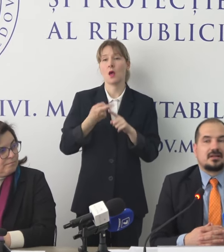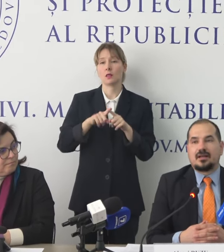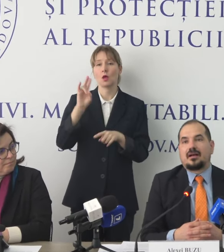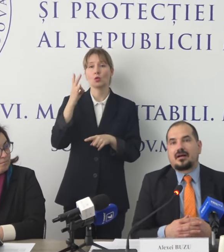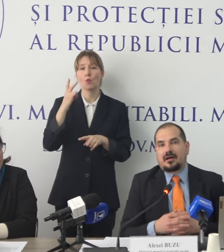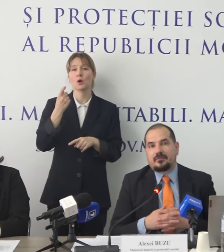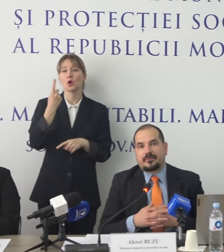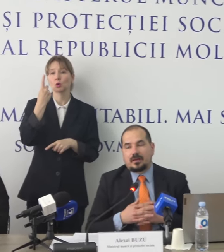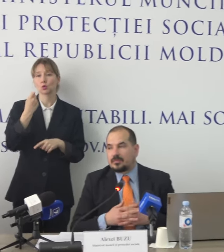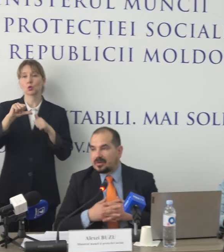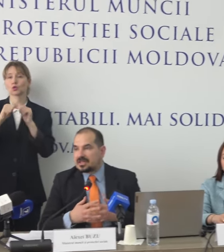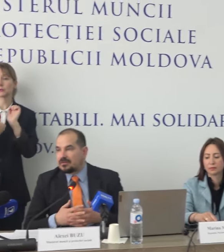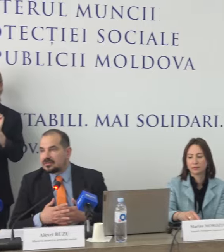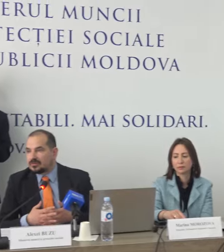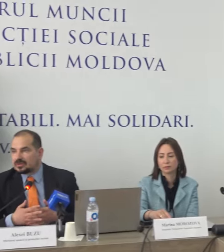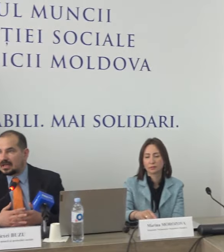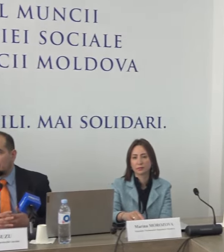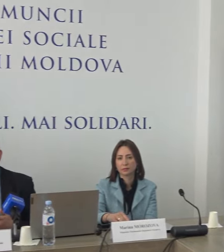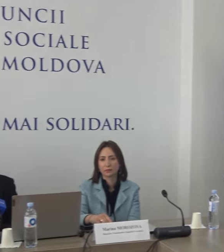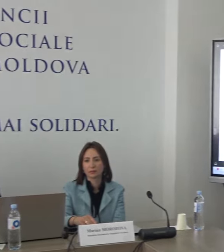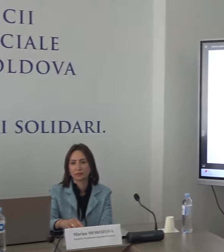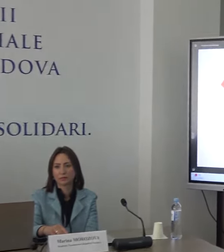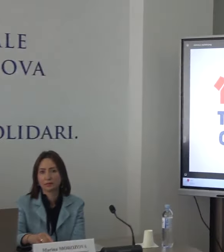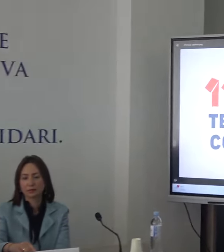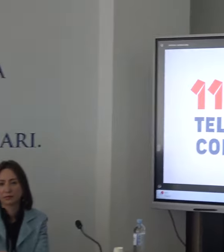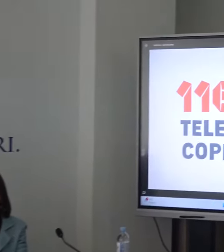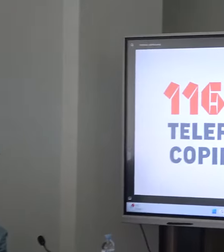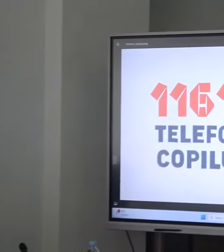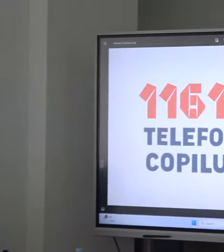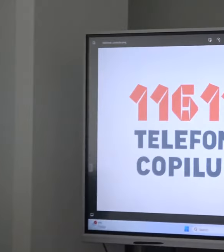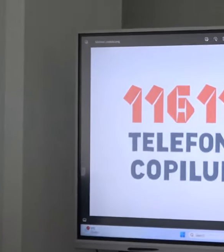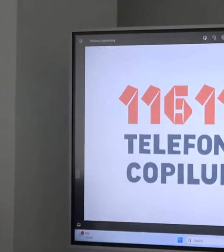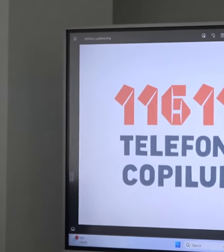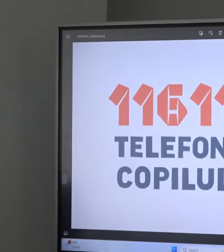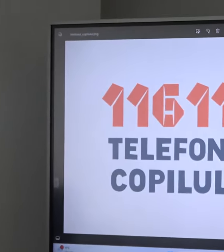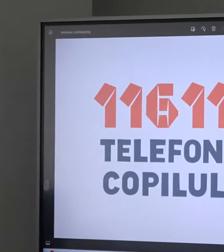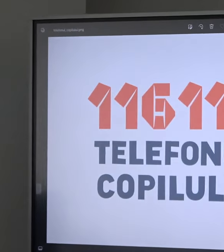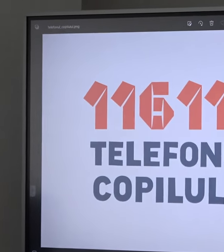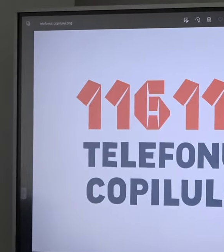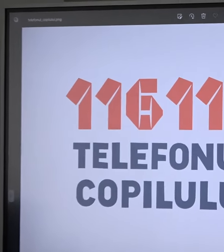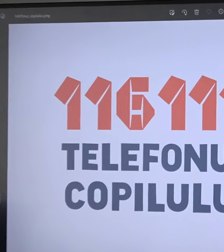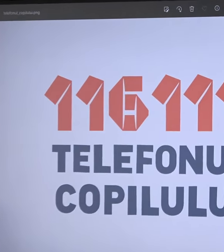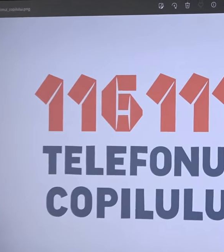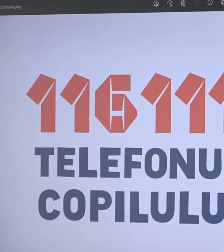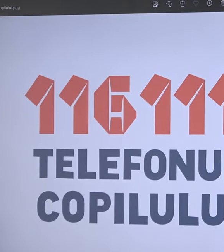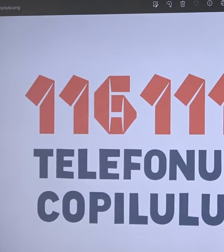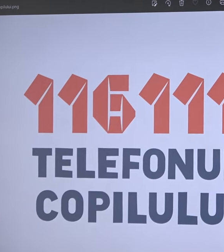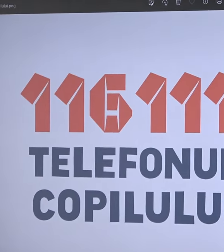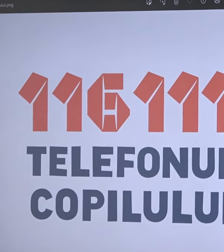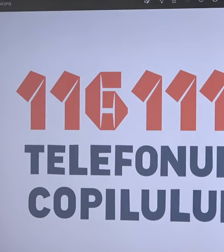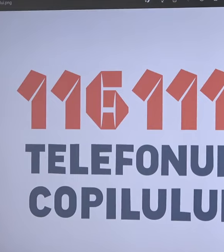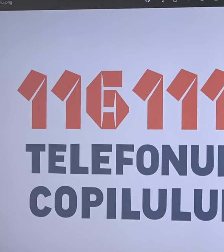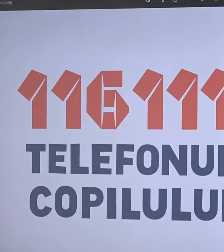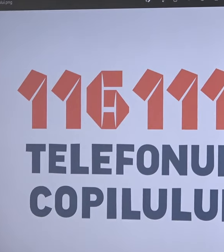116-111. Am apreciat foarte mult dacă, inclusiv și prin intermediul noastră, am putea să promovăm acest